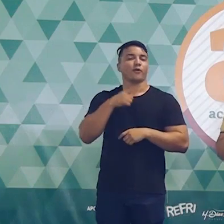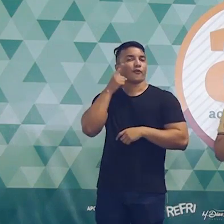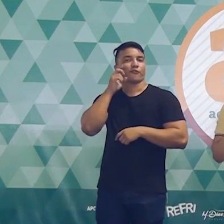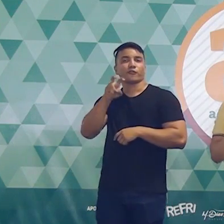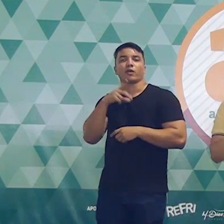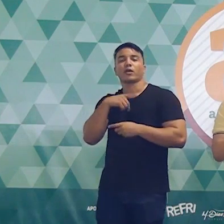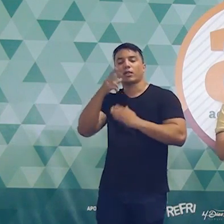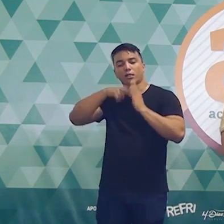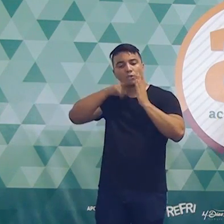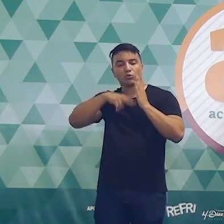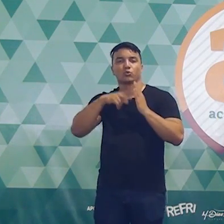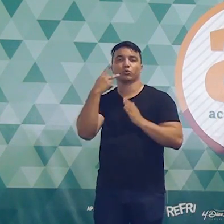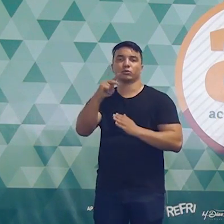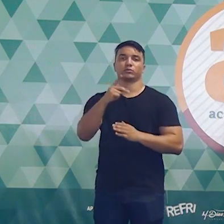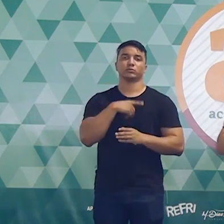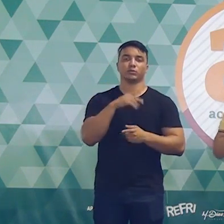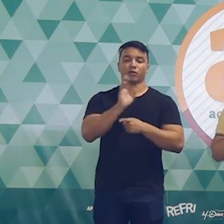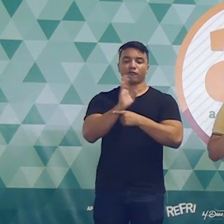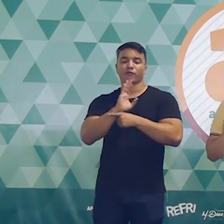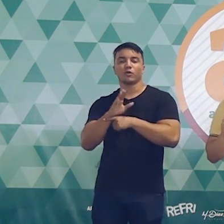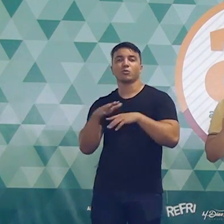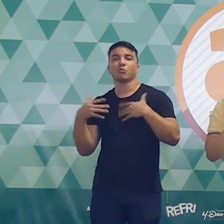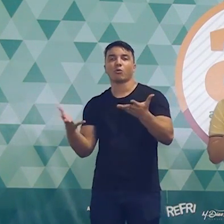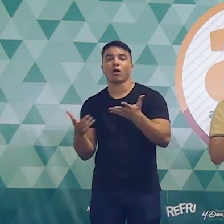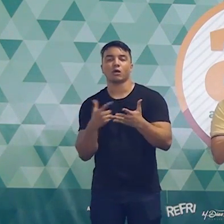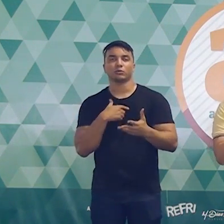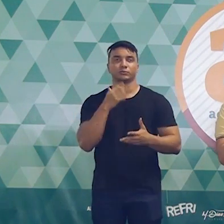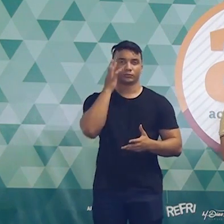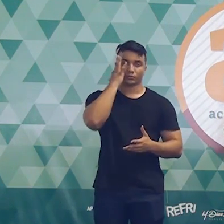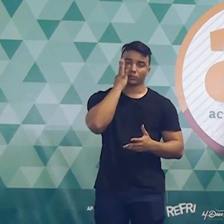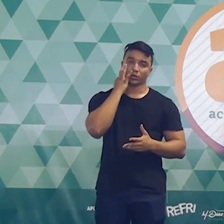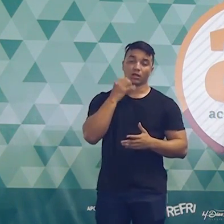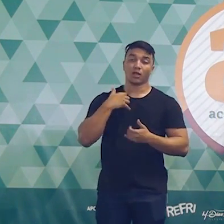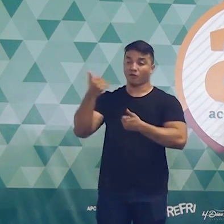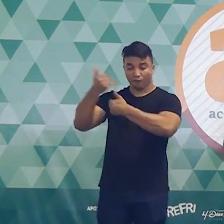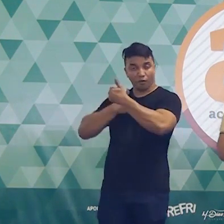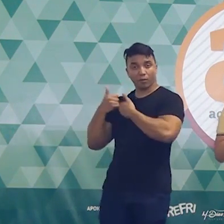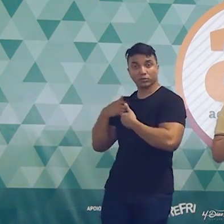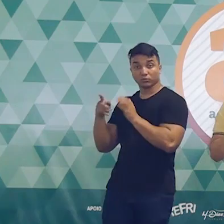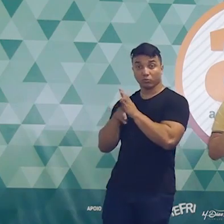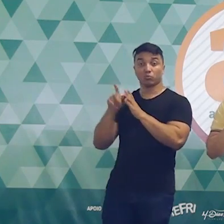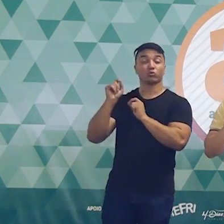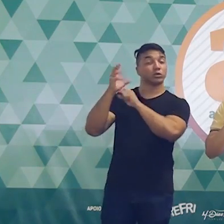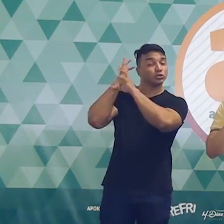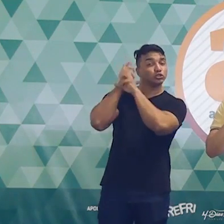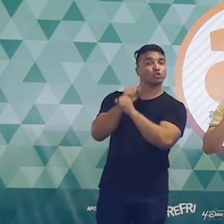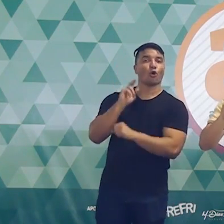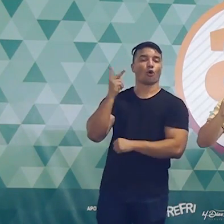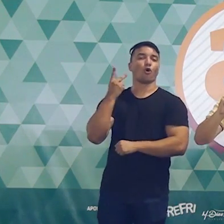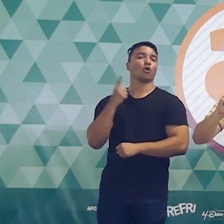contemplar as leituras que vocês têm, os filmes a que assistiram, as informações históricas de que dispõem, mas o